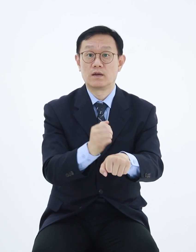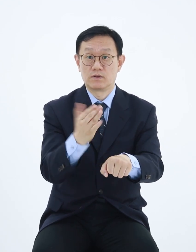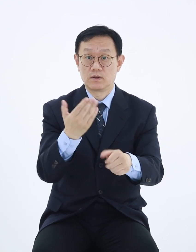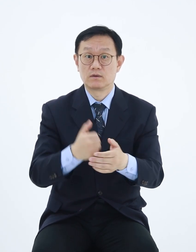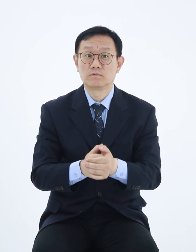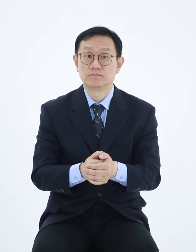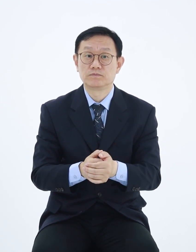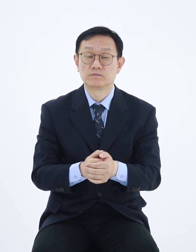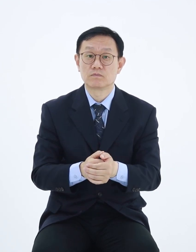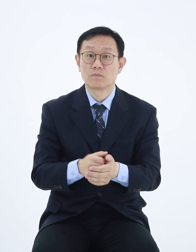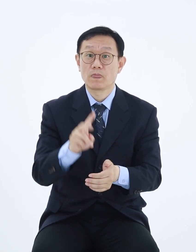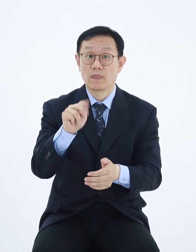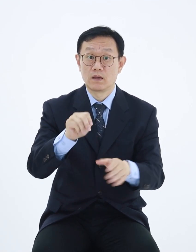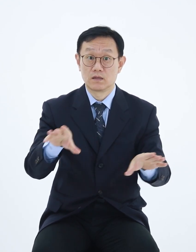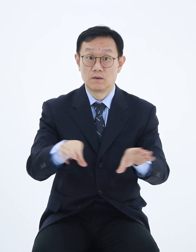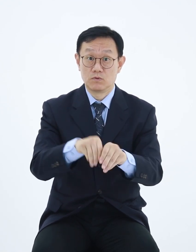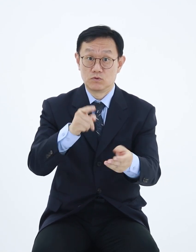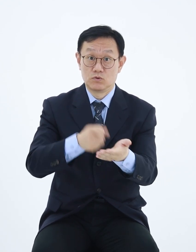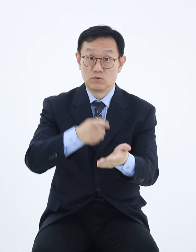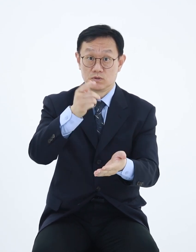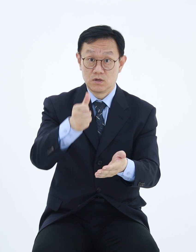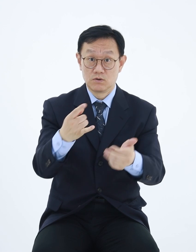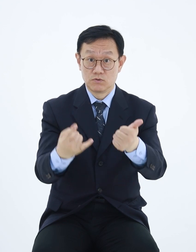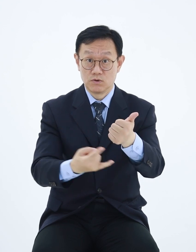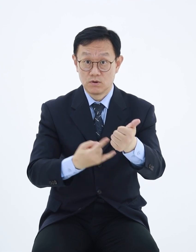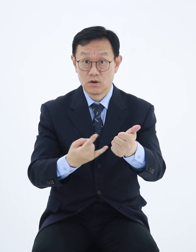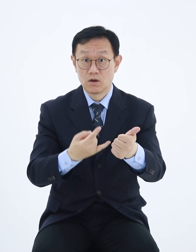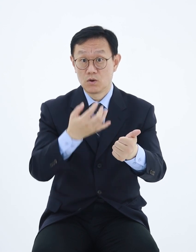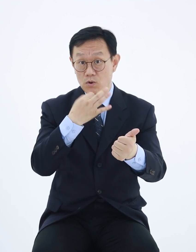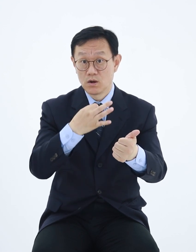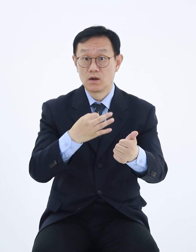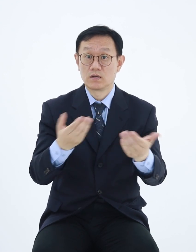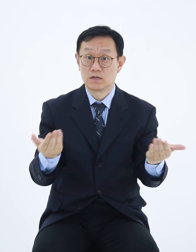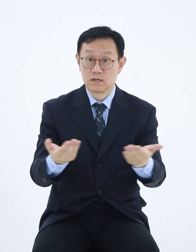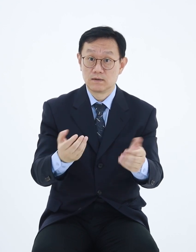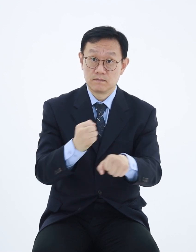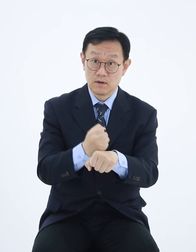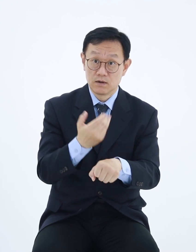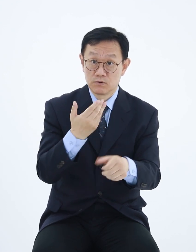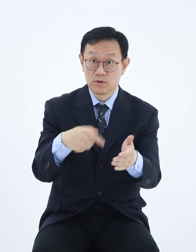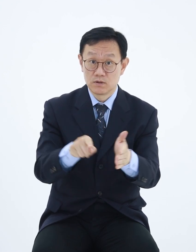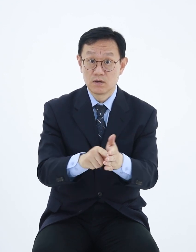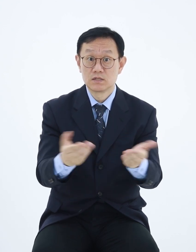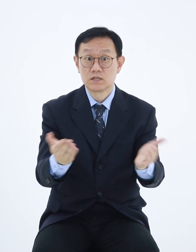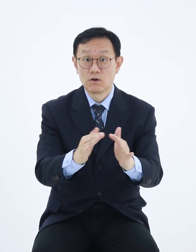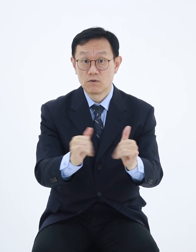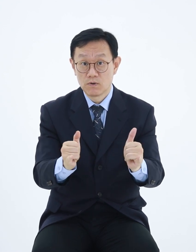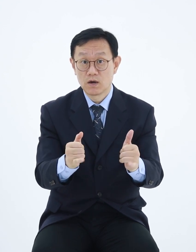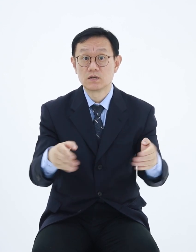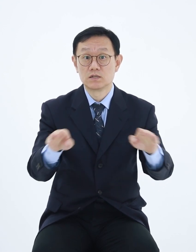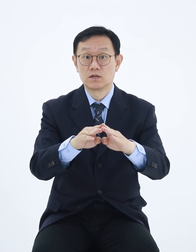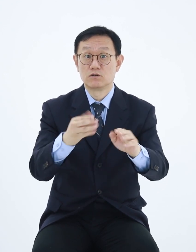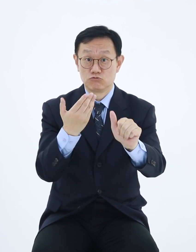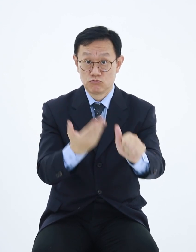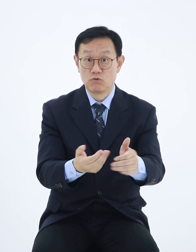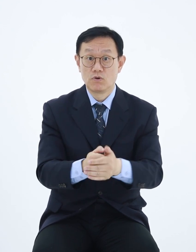합니다. 유엔 사무총장은 위원회가 효과적으로 임무를 수행할 수 있도록 직원과 시설을 제공하고 제1차